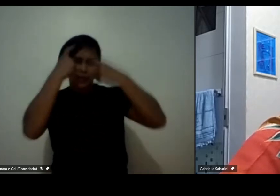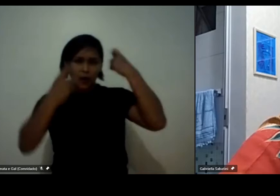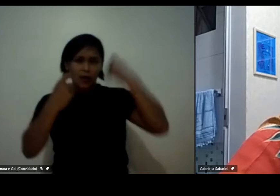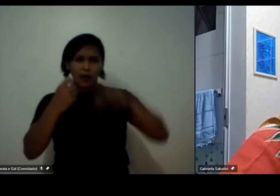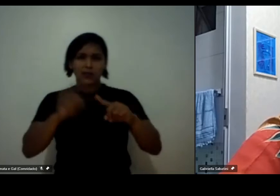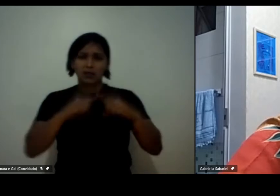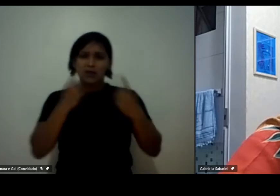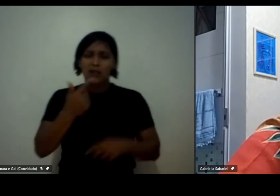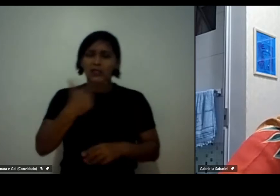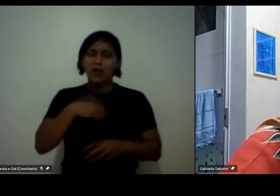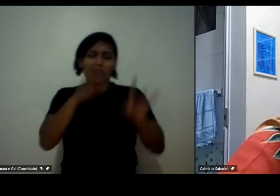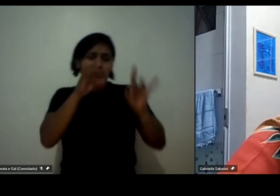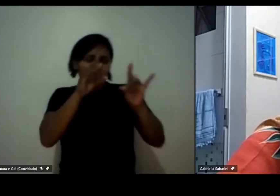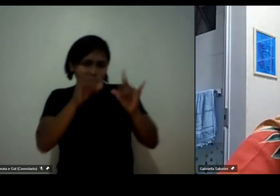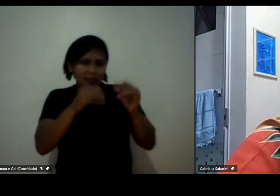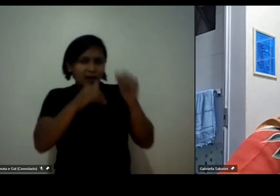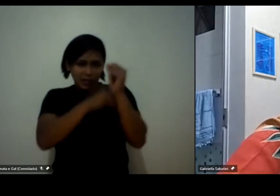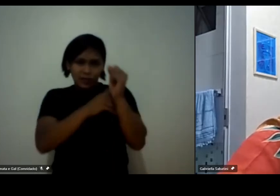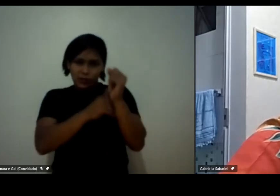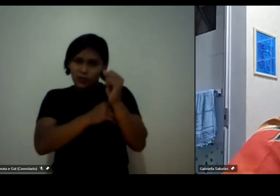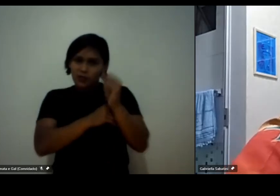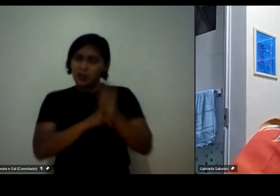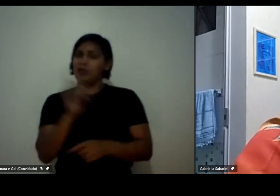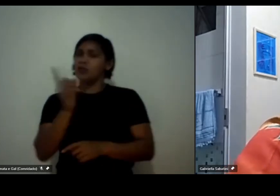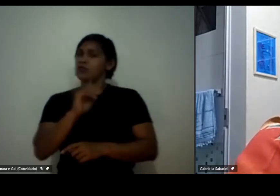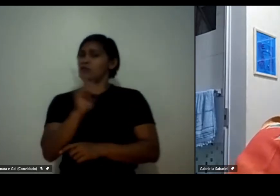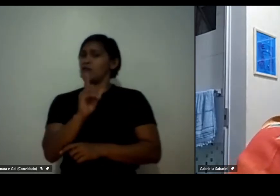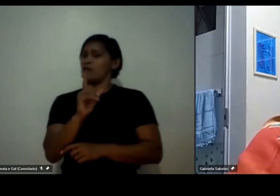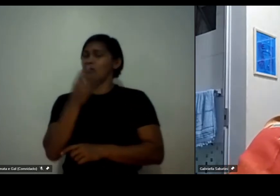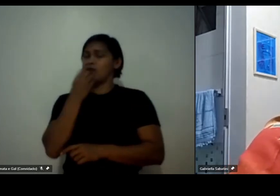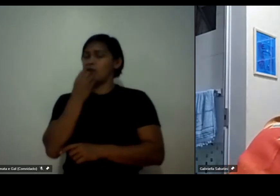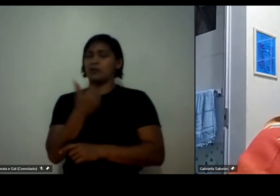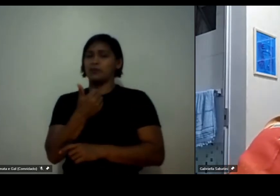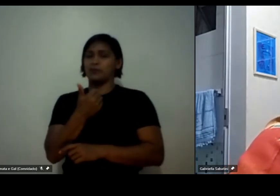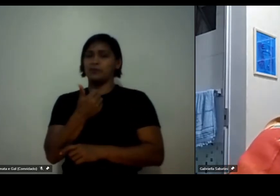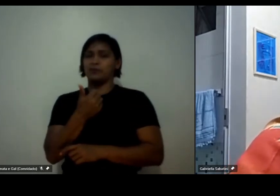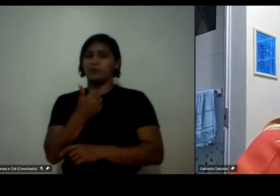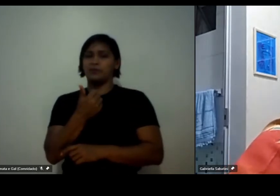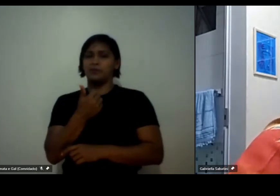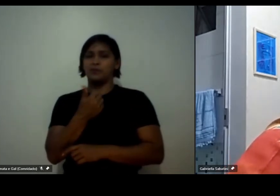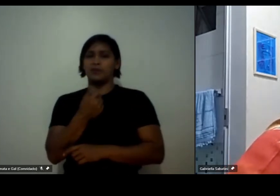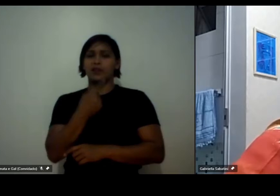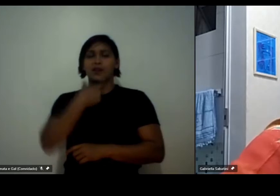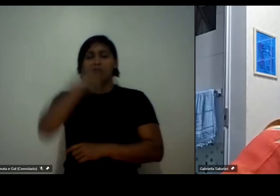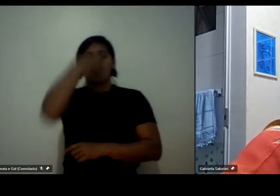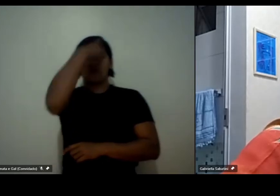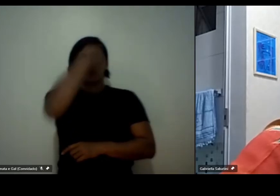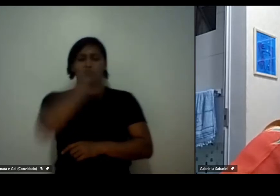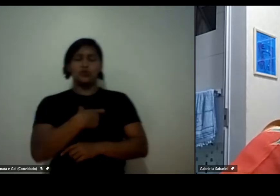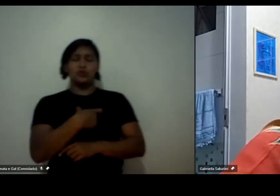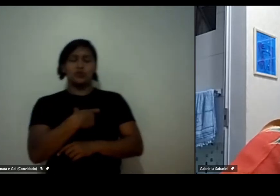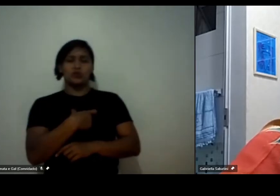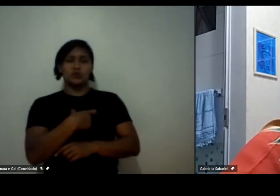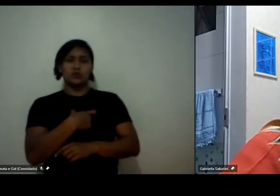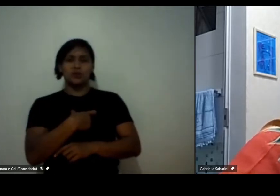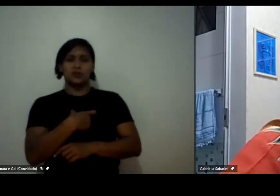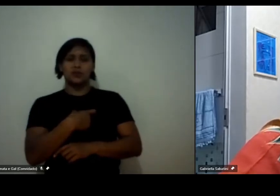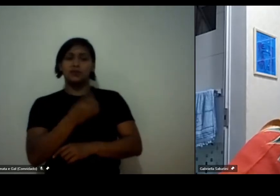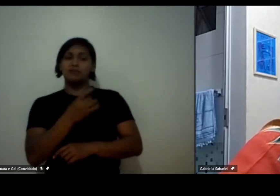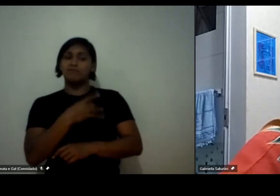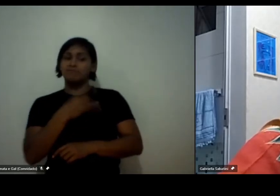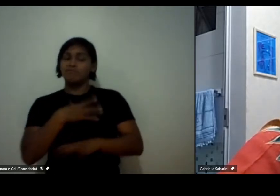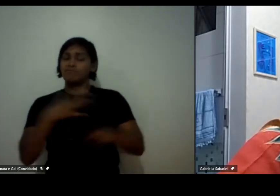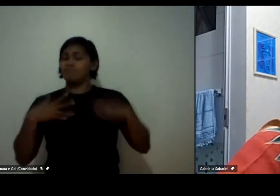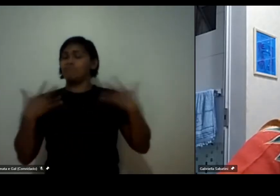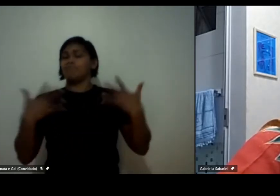escondida no detalhe, eu vi, não era beatitude. fisionomia da intenção apavora. É uma